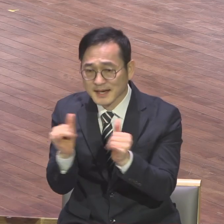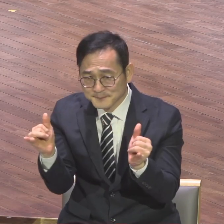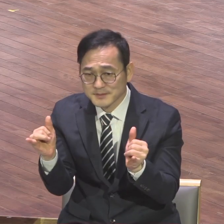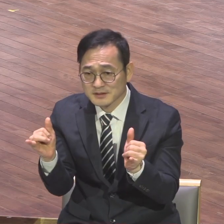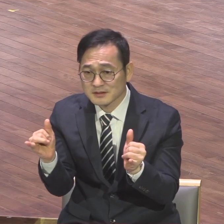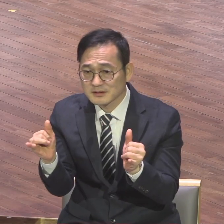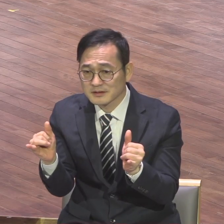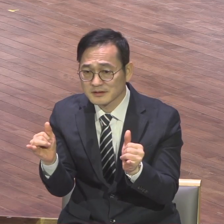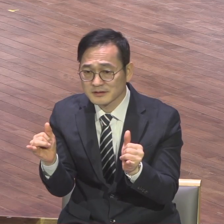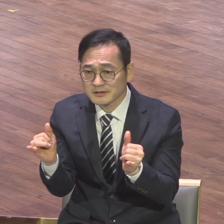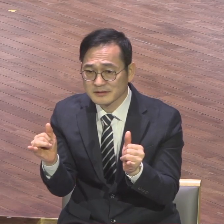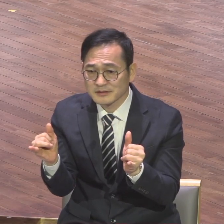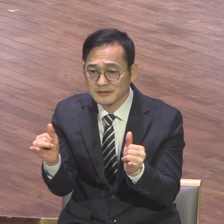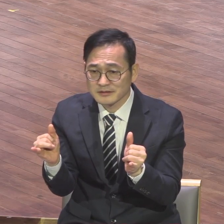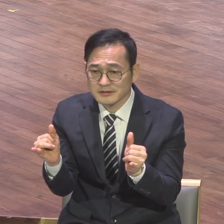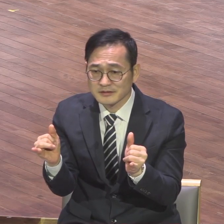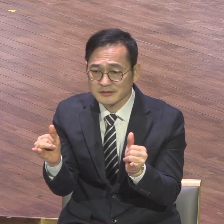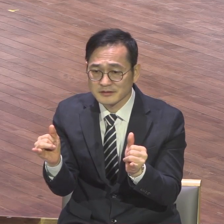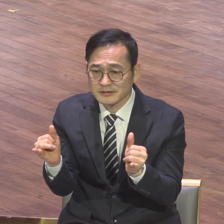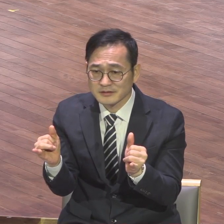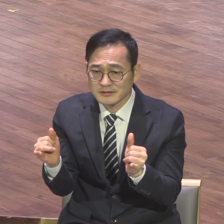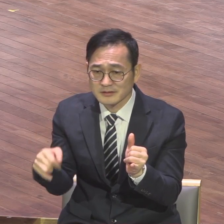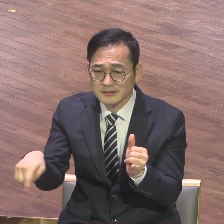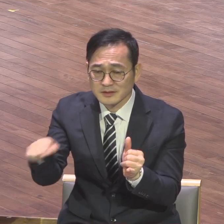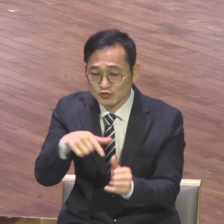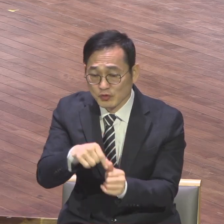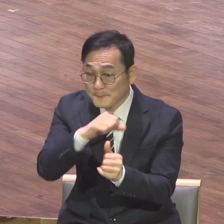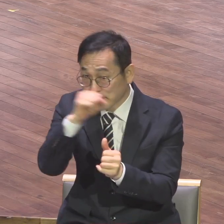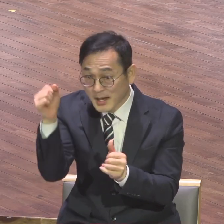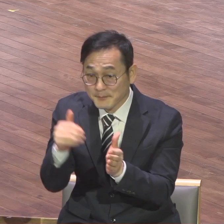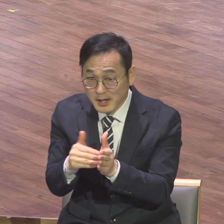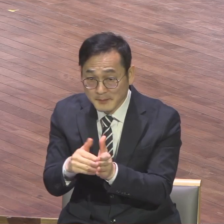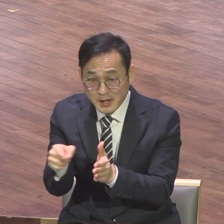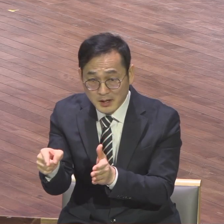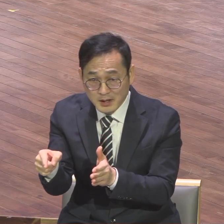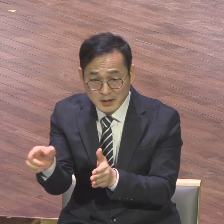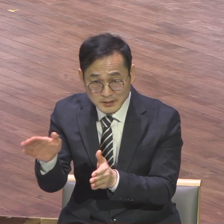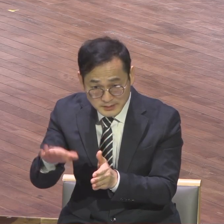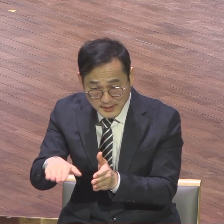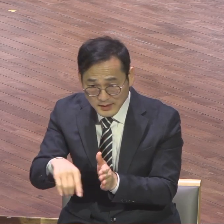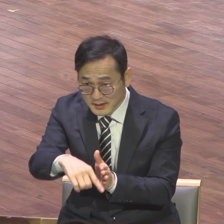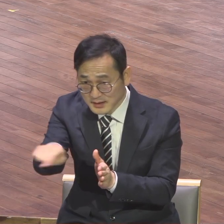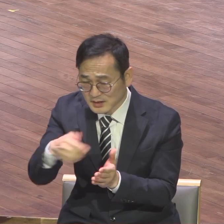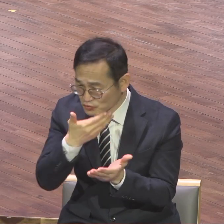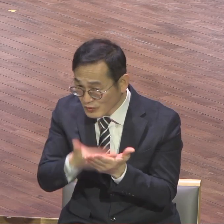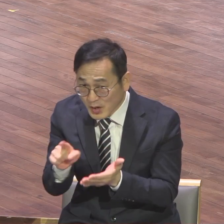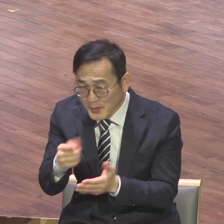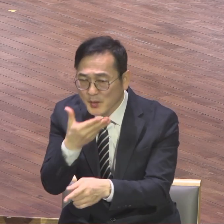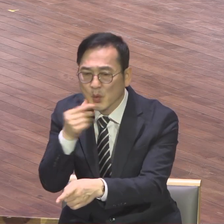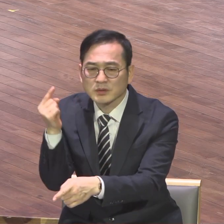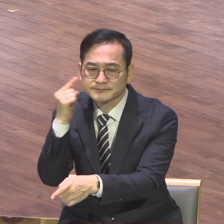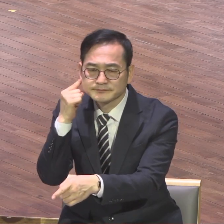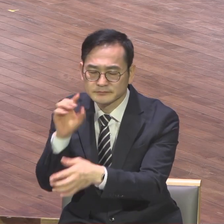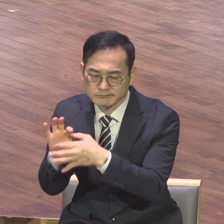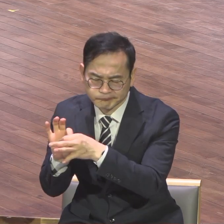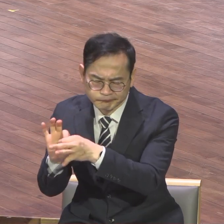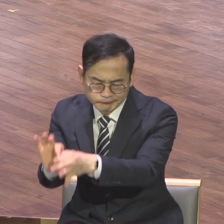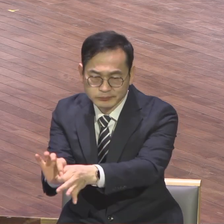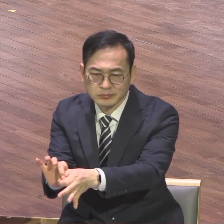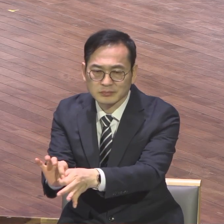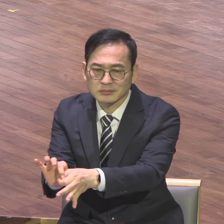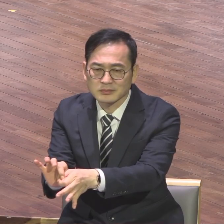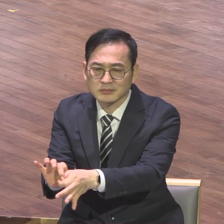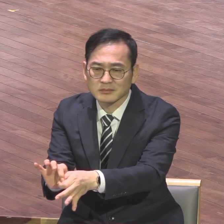신자들, 그들에게 정말 중요한 것이 이 복음이다. 다시 말하면